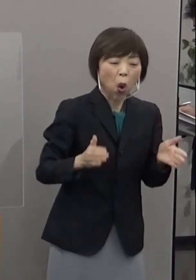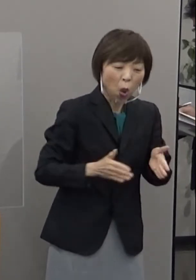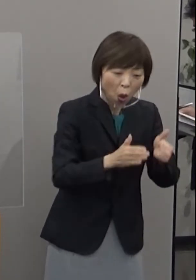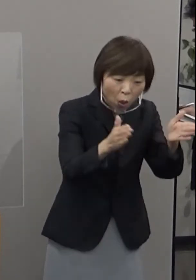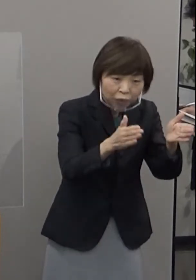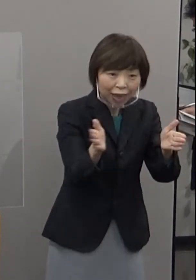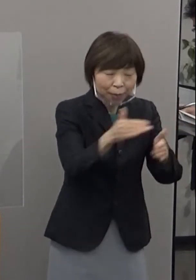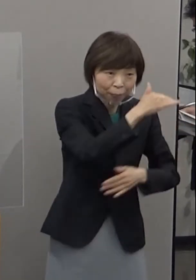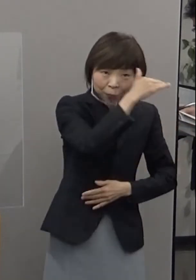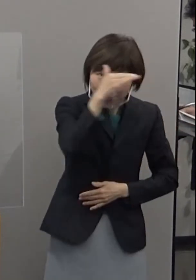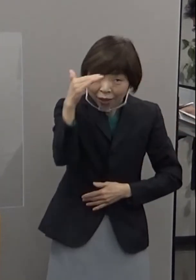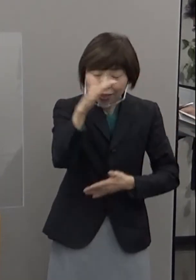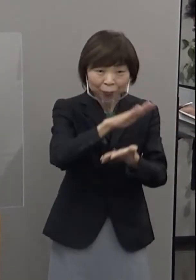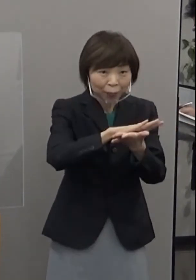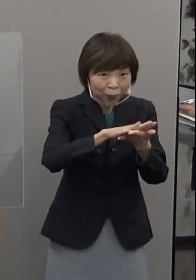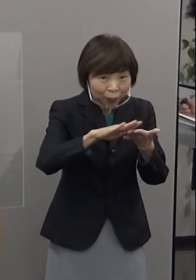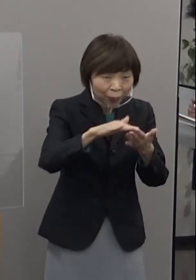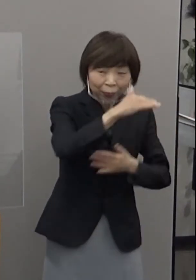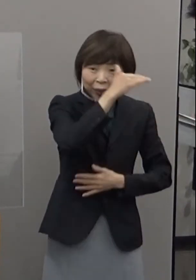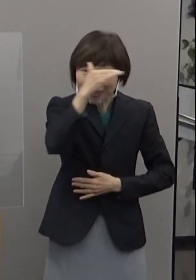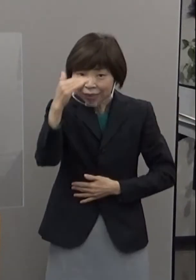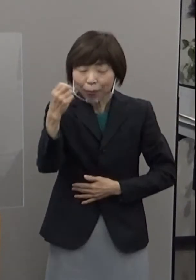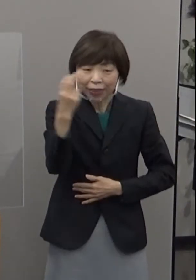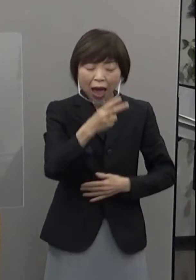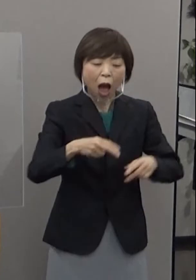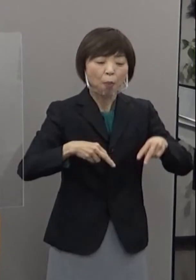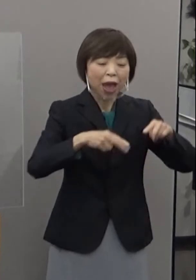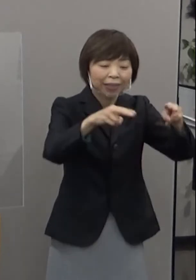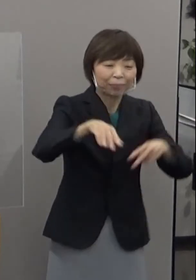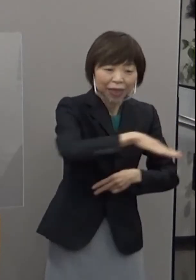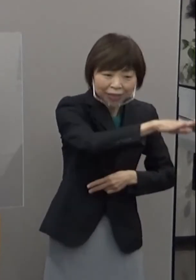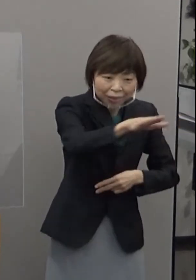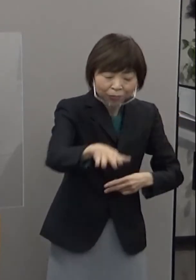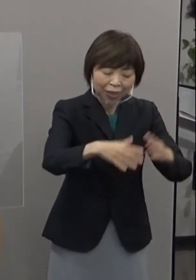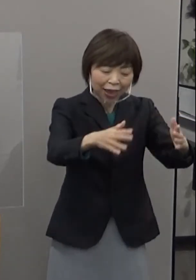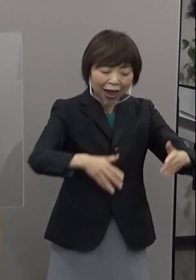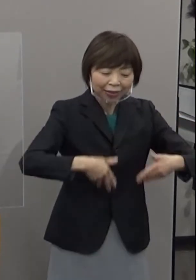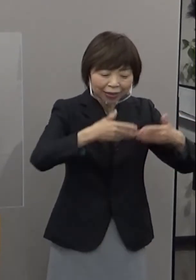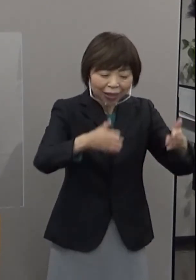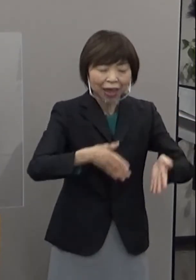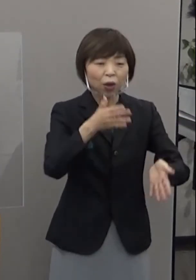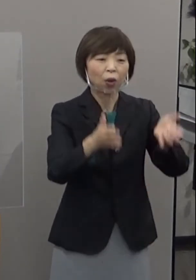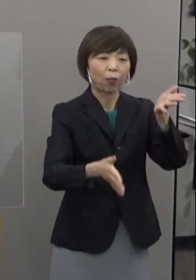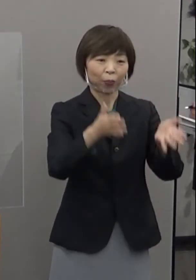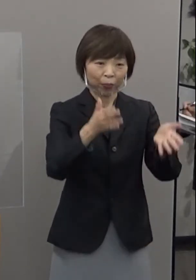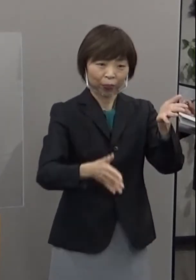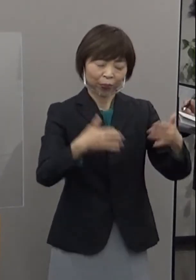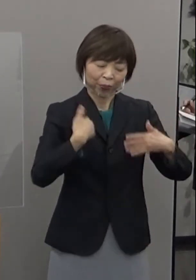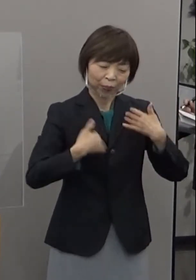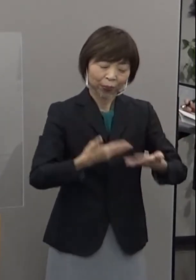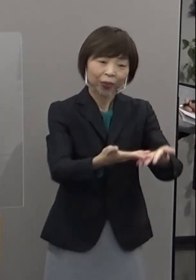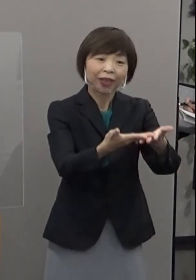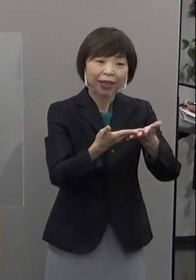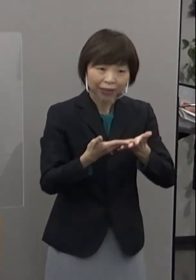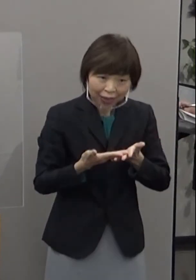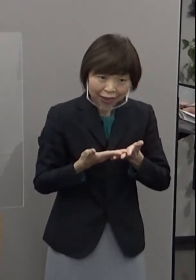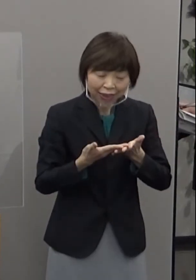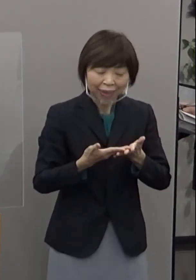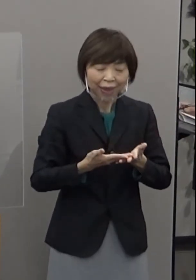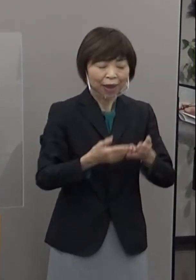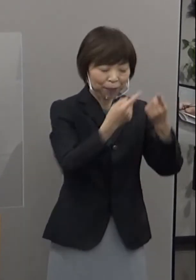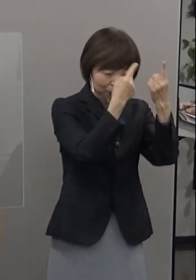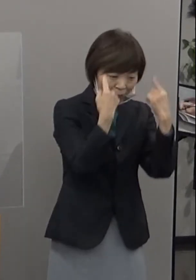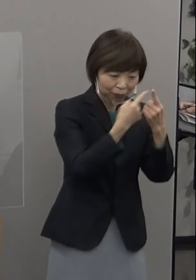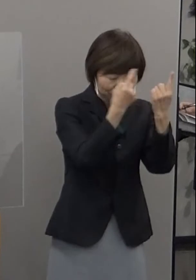観、そしてボランティアの方々の温かいおもてなしをご堪能いただいて、記憶に残